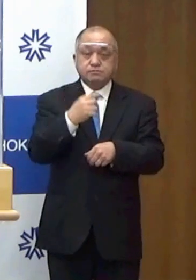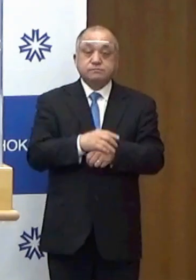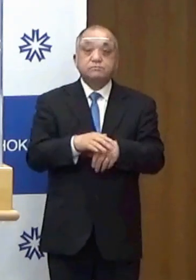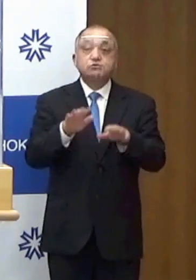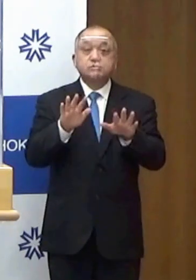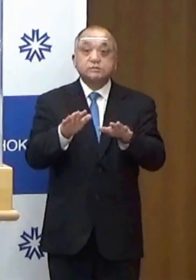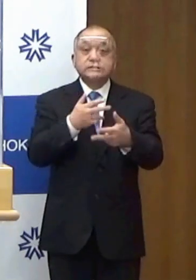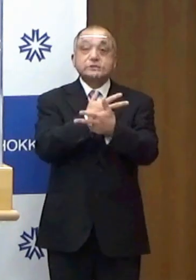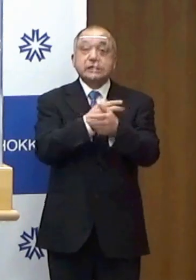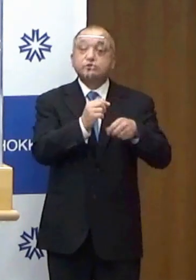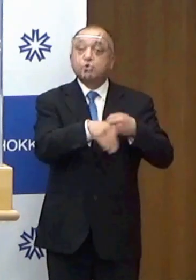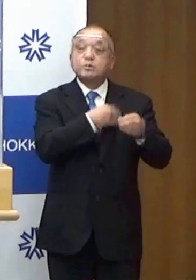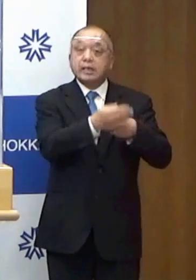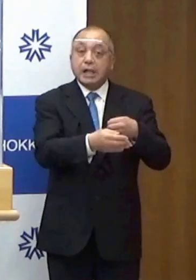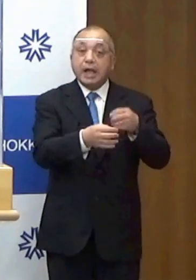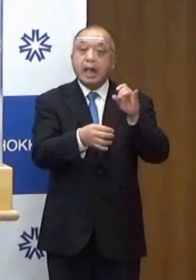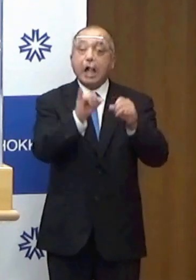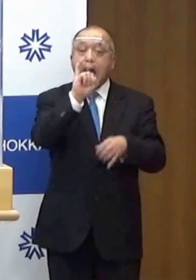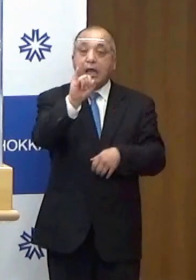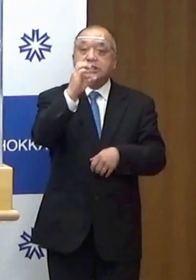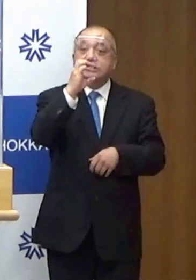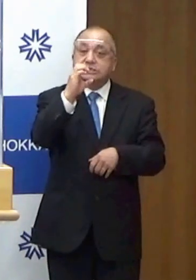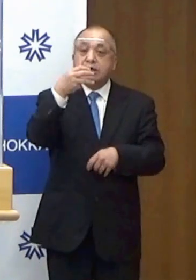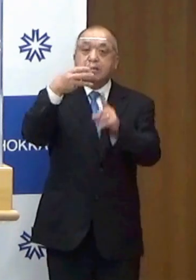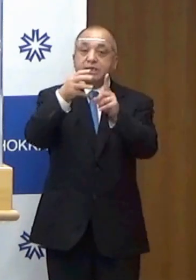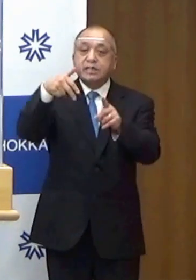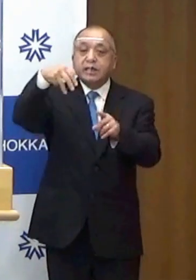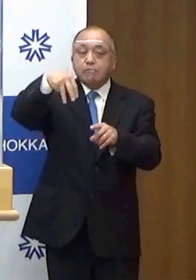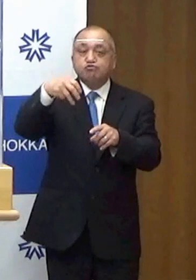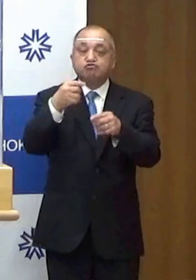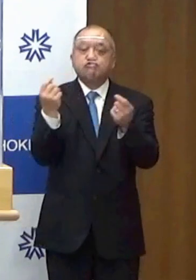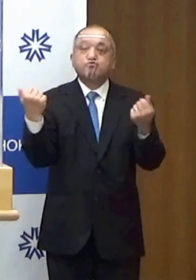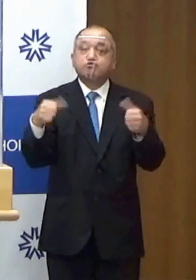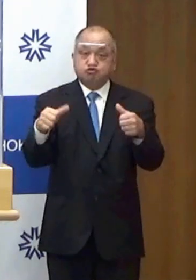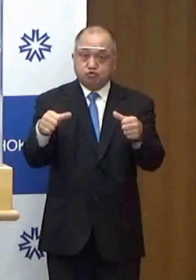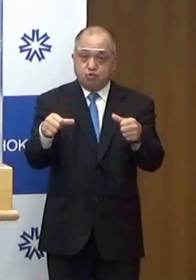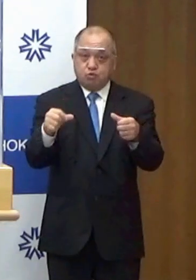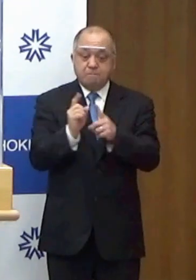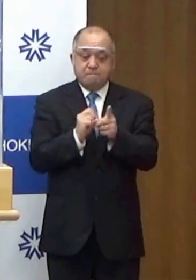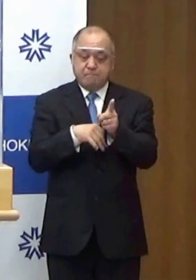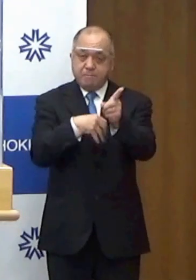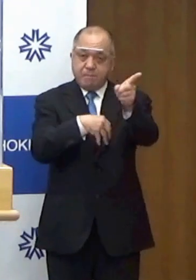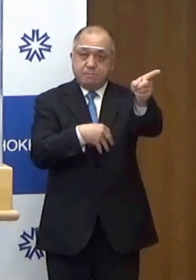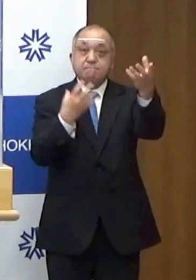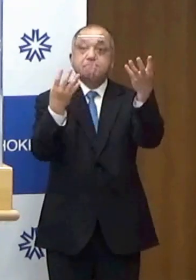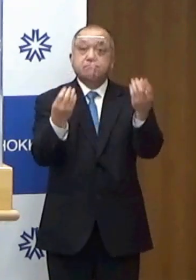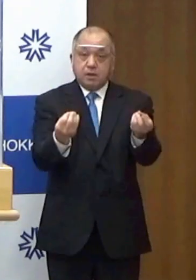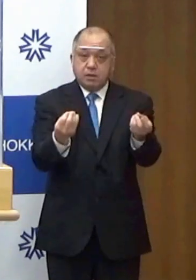日北朝鮮が ICBM 級の可能性のある弾道ミサイルを発射いたし